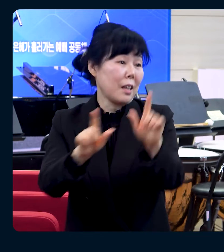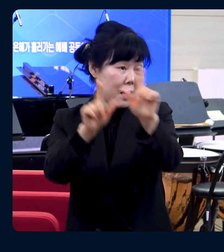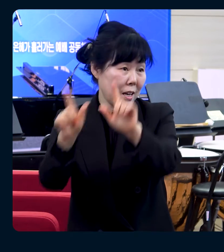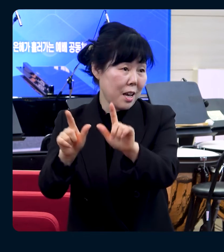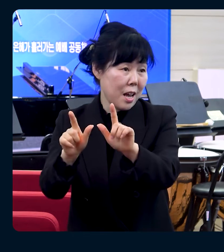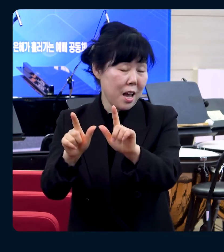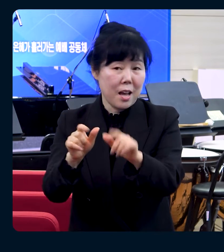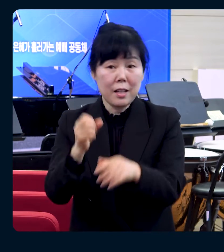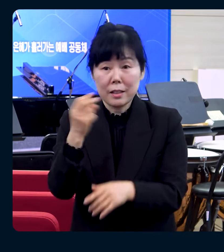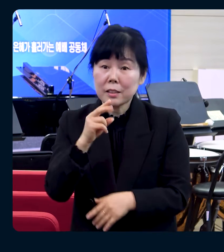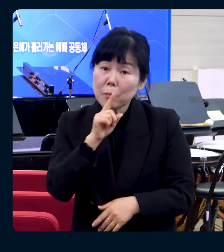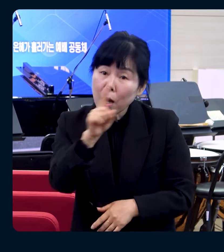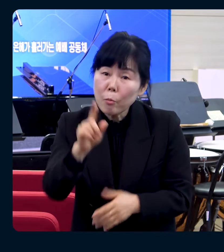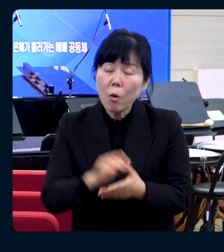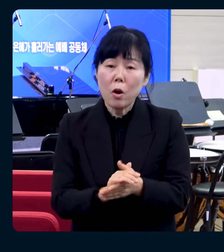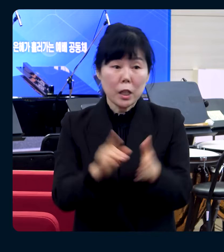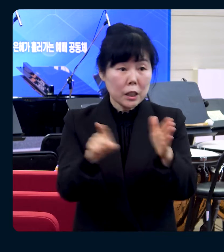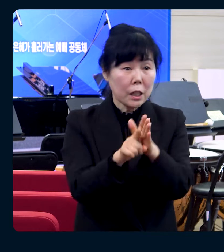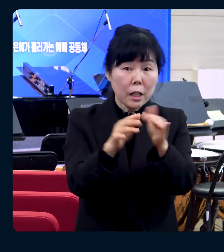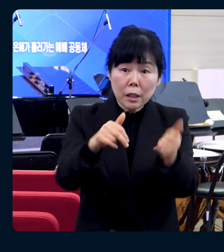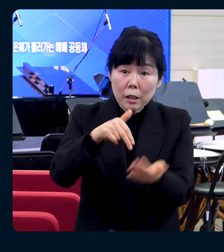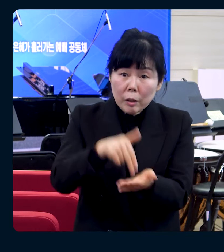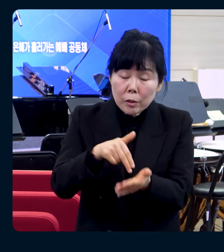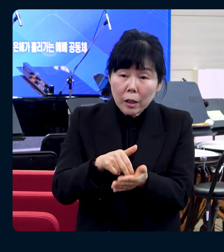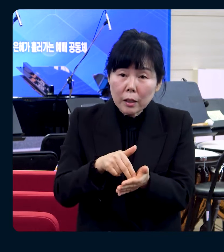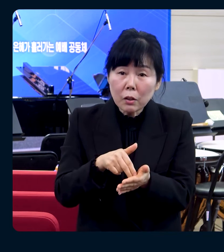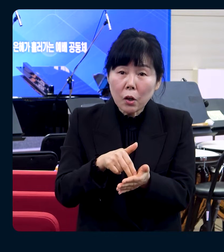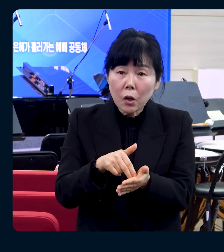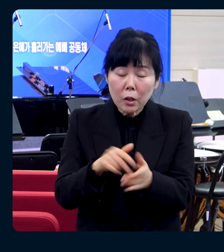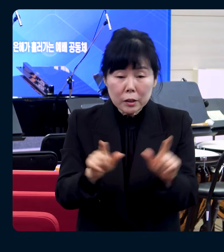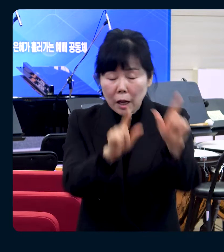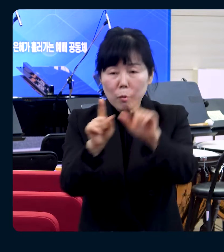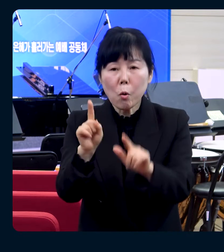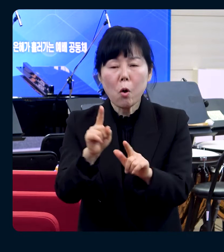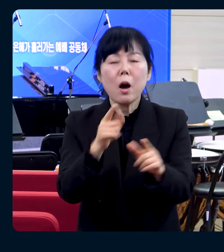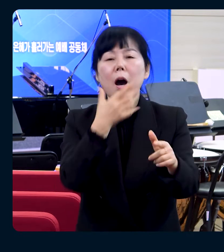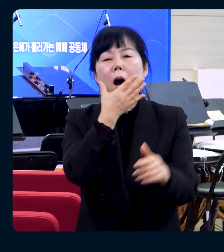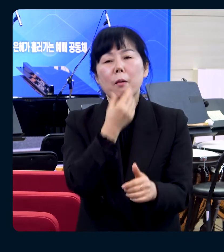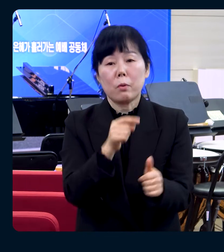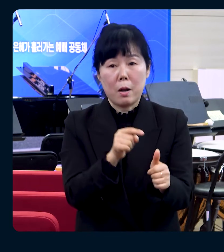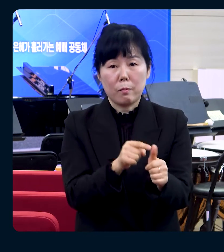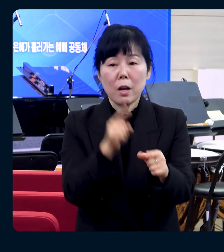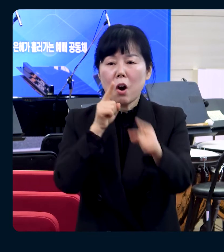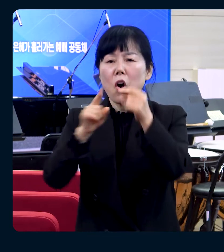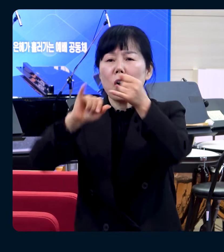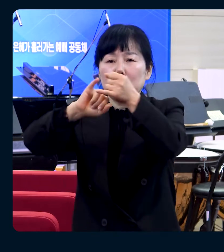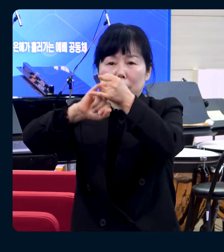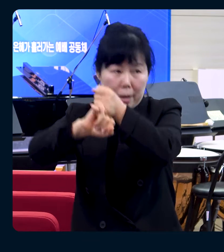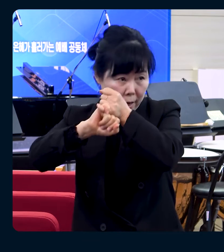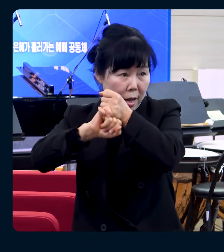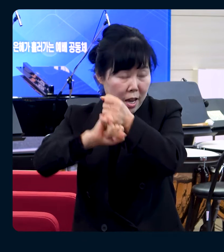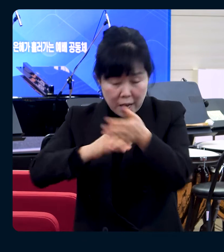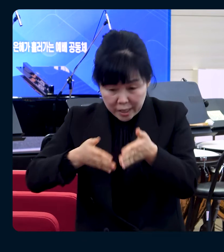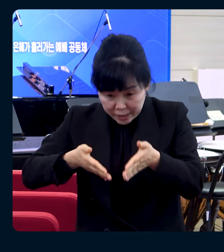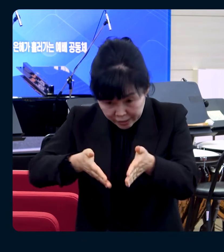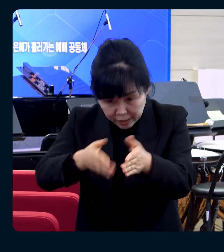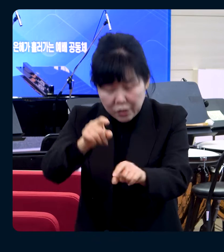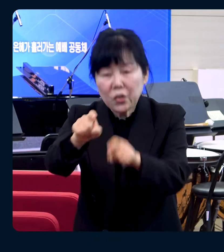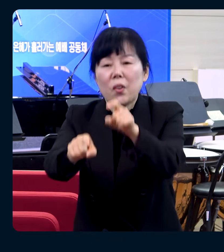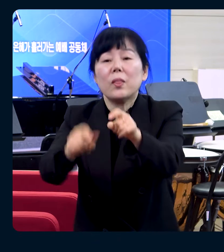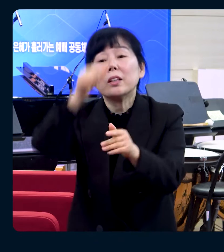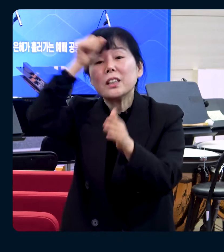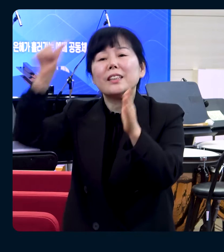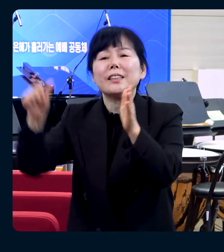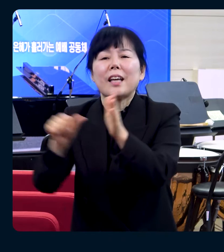그러므로 다시 한번 말하지만 신앙인의 삶은요, 아브라함처럼 언약의 길을 걷는 인생이다 라고 말할 수